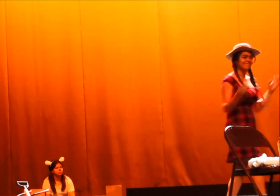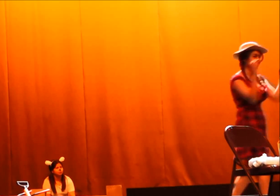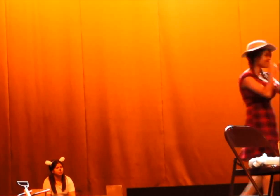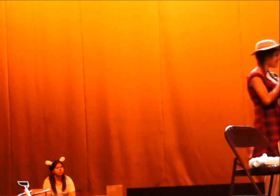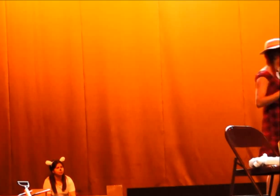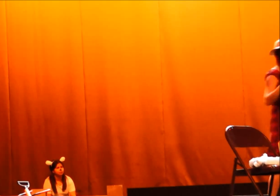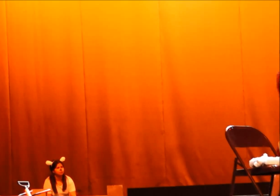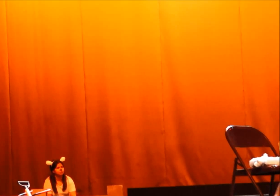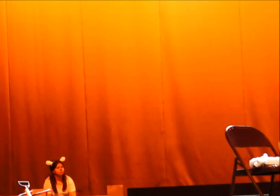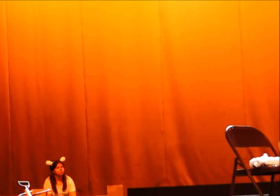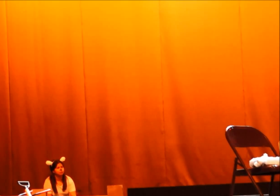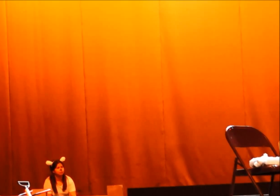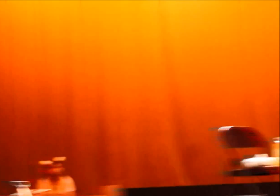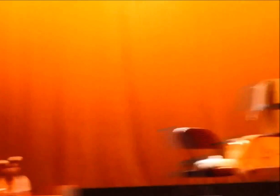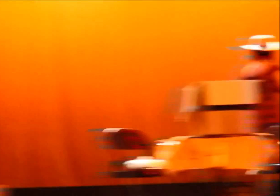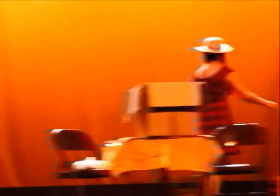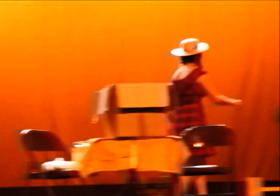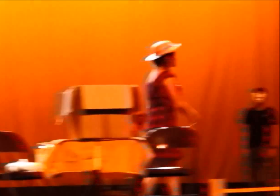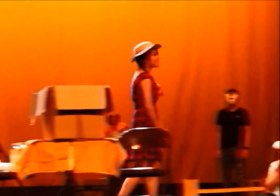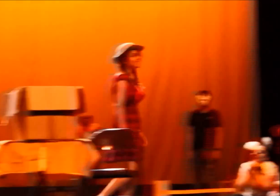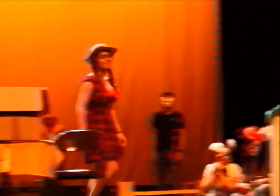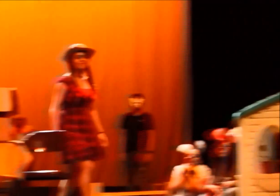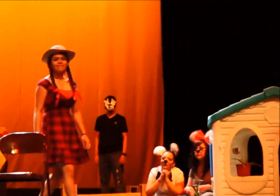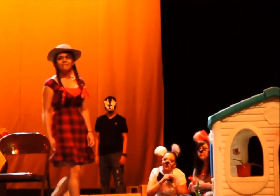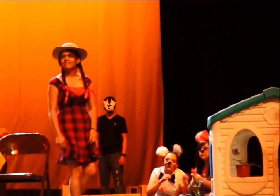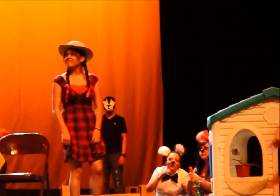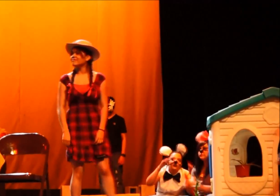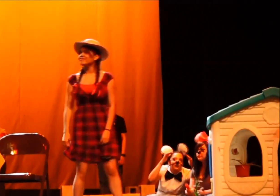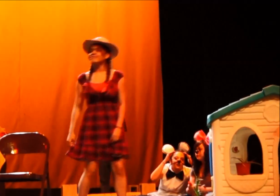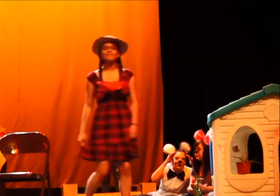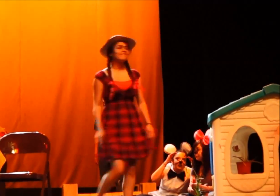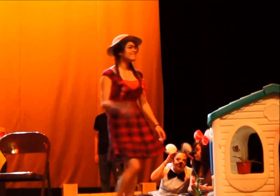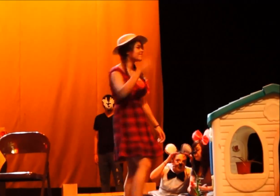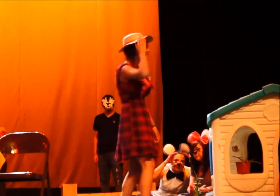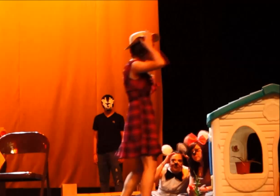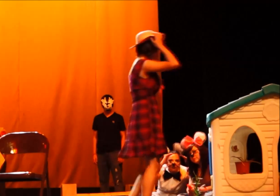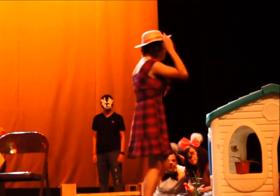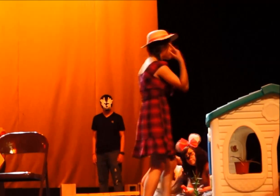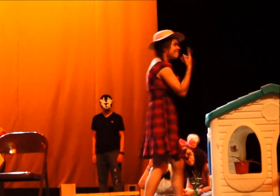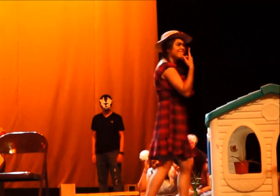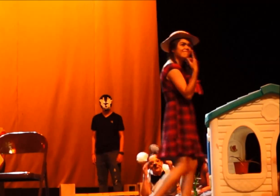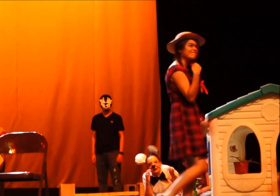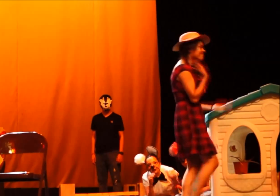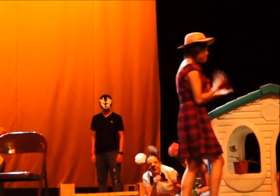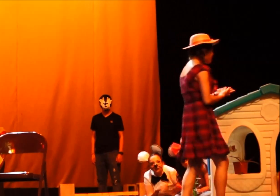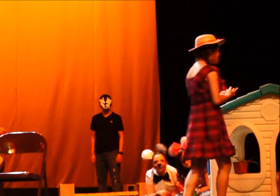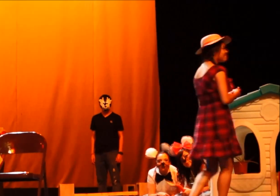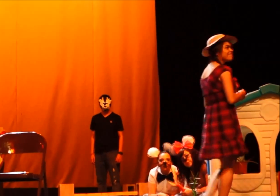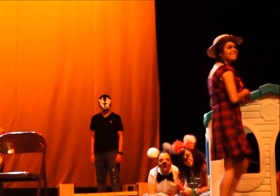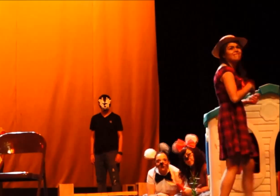nada. ¿Qué sería? ¿Qué caería en la trampa?